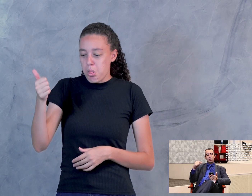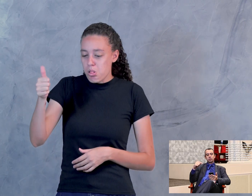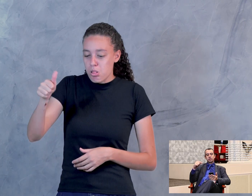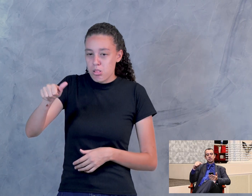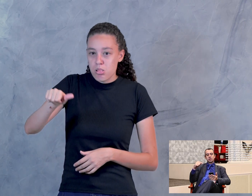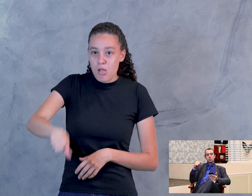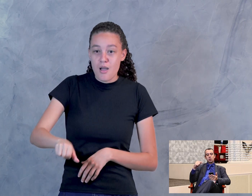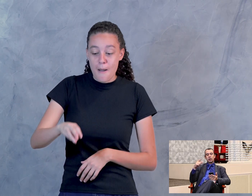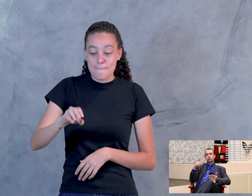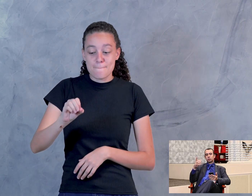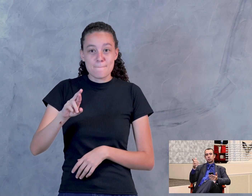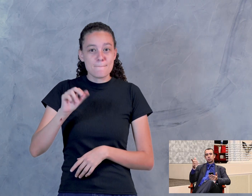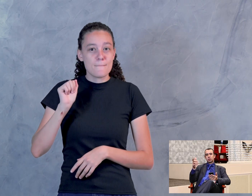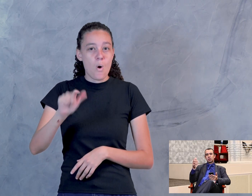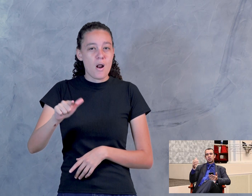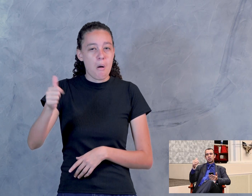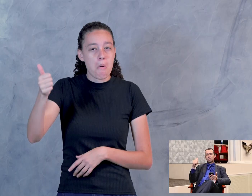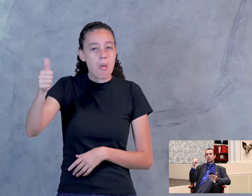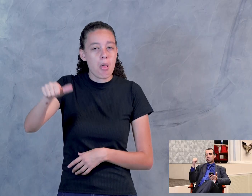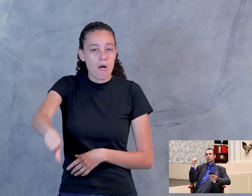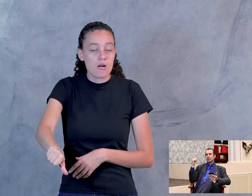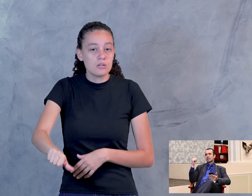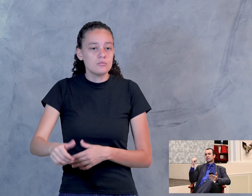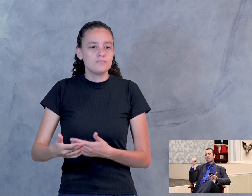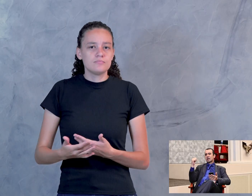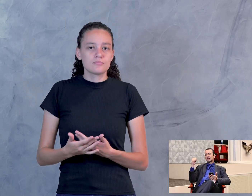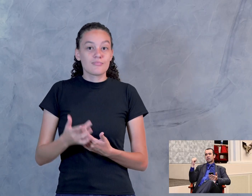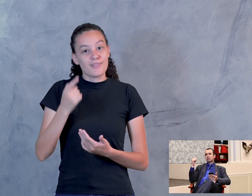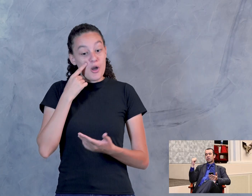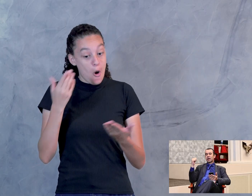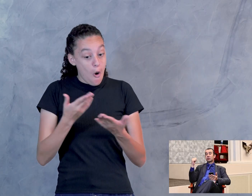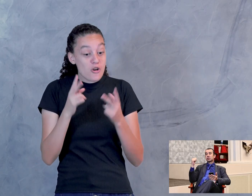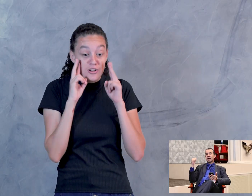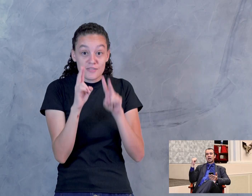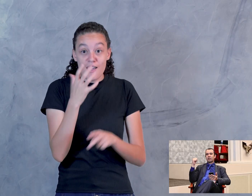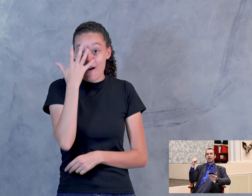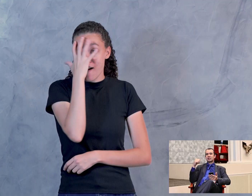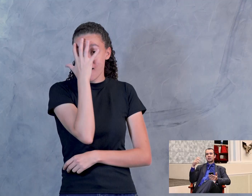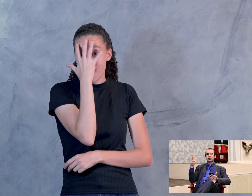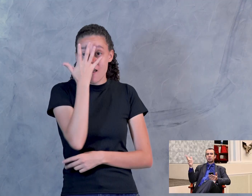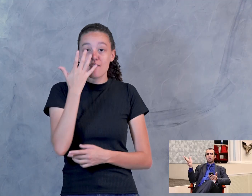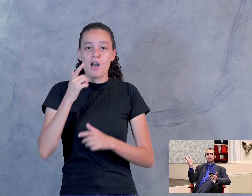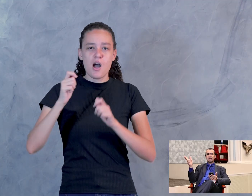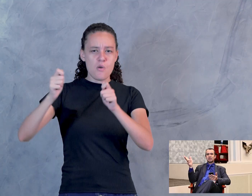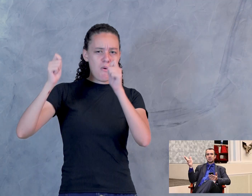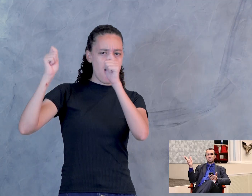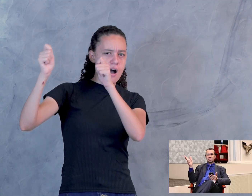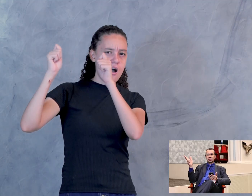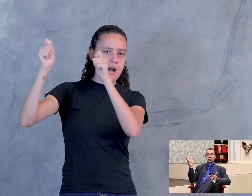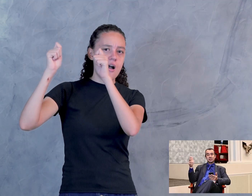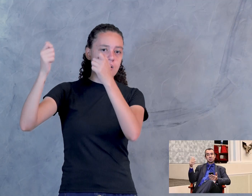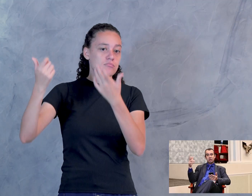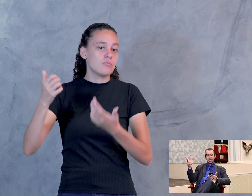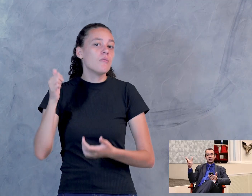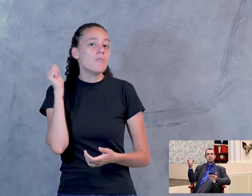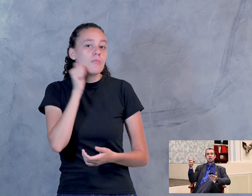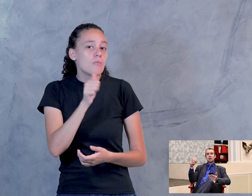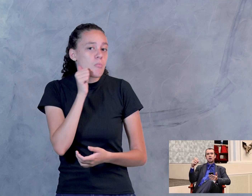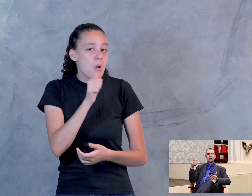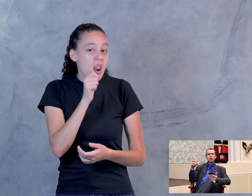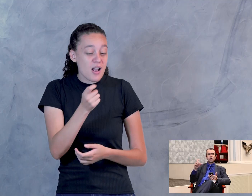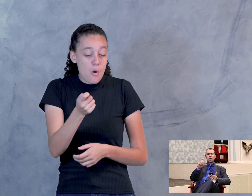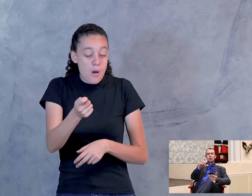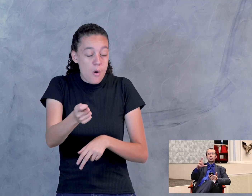a condição moral do mundo. Essas imagens não estão aí nos carnavais e nos protestos? Essas